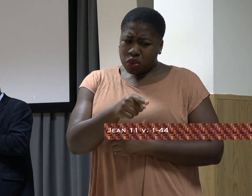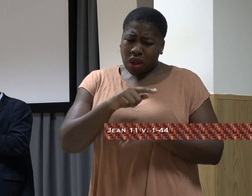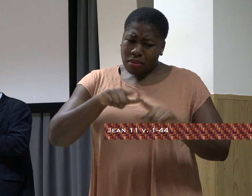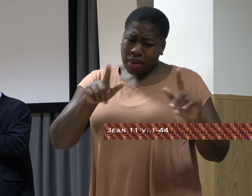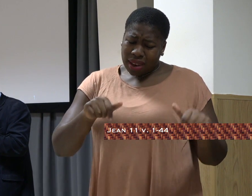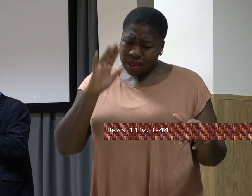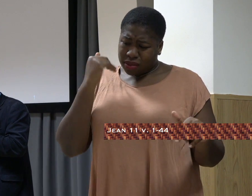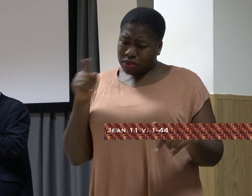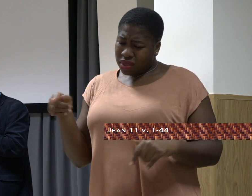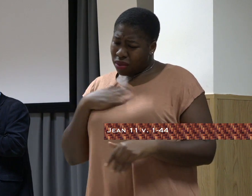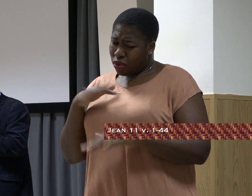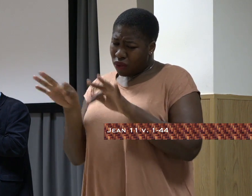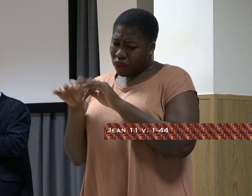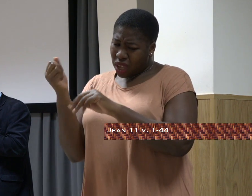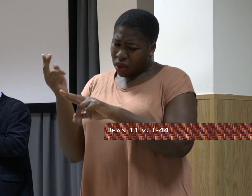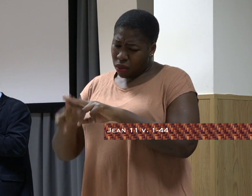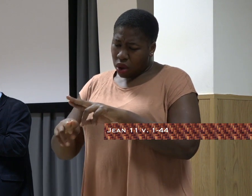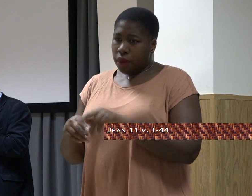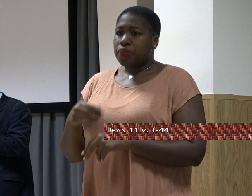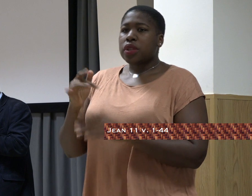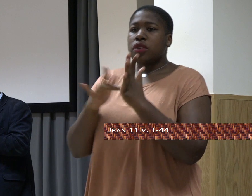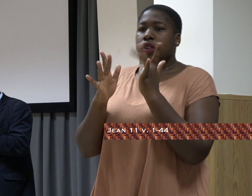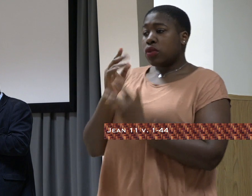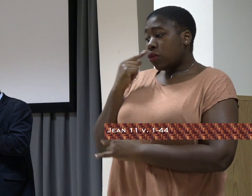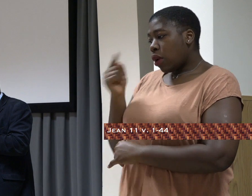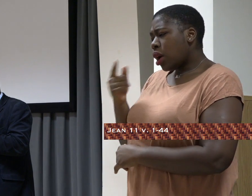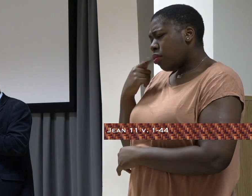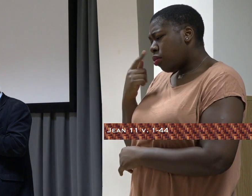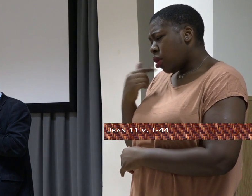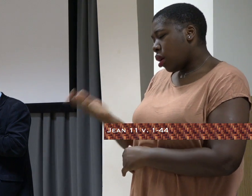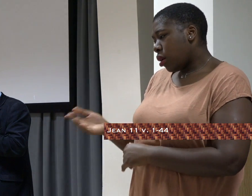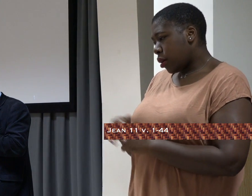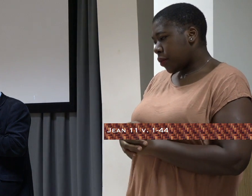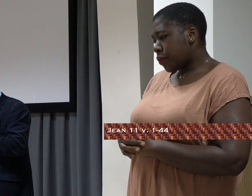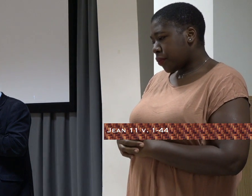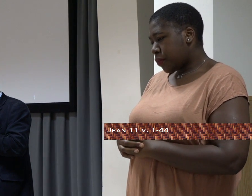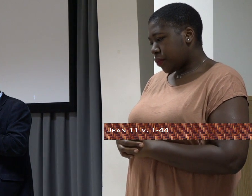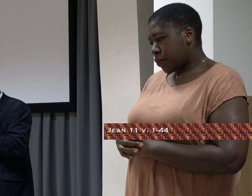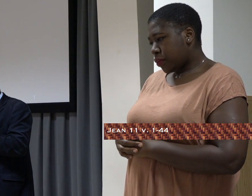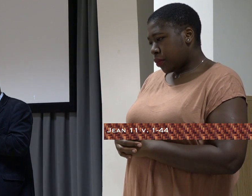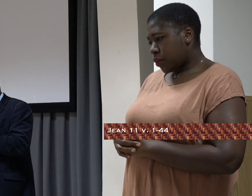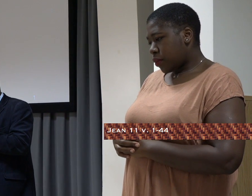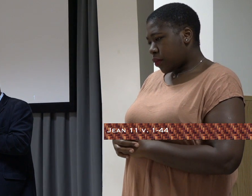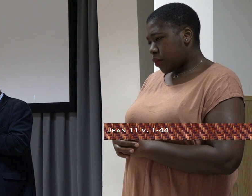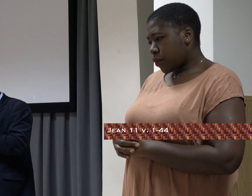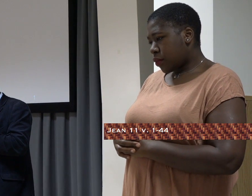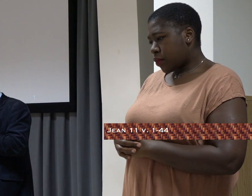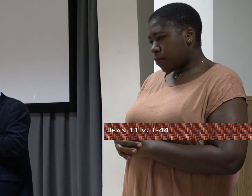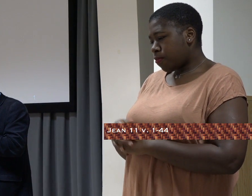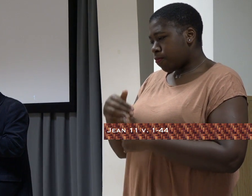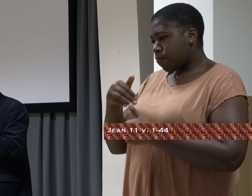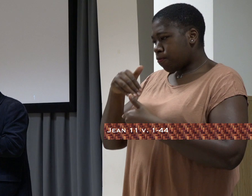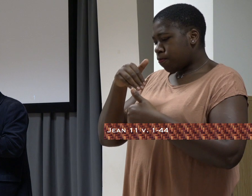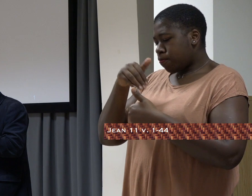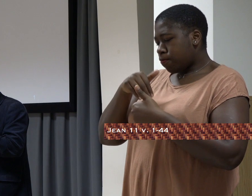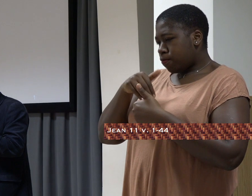mort. Jésus, la voyant pleurer, elle et les Juifs qui étaient venus avec elle, frémit en son